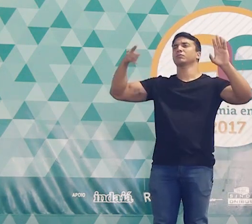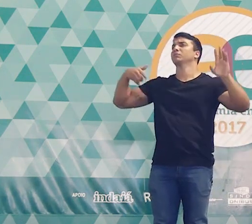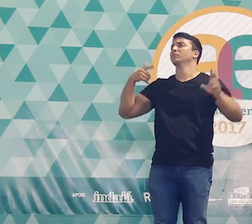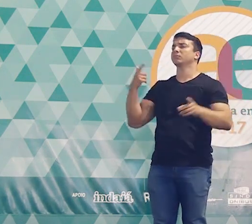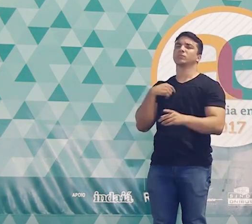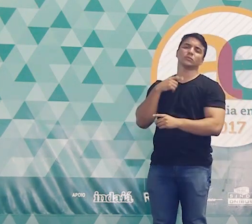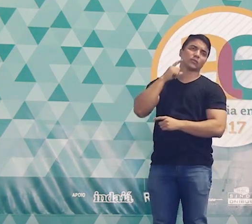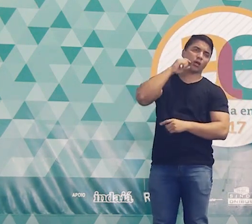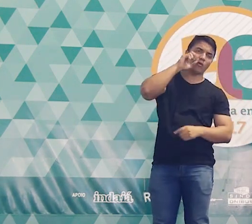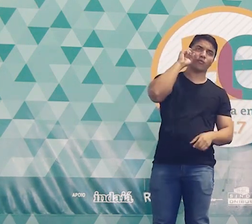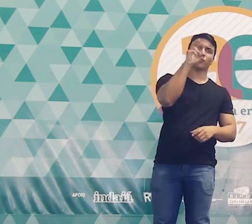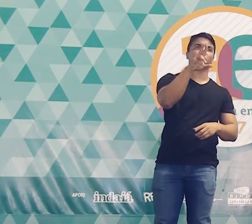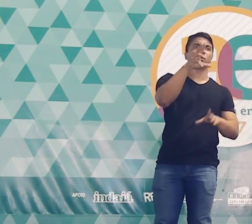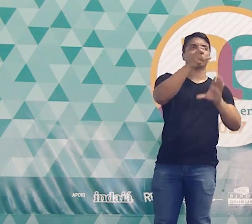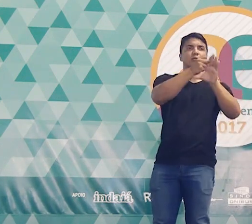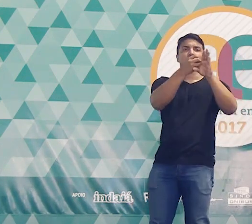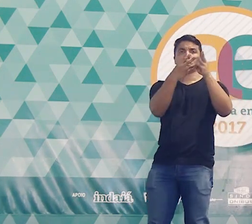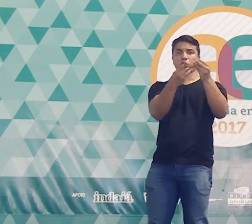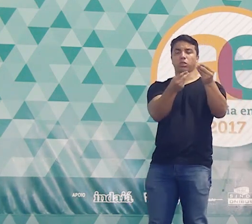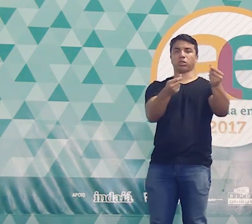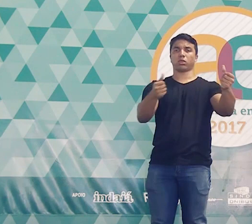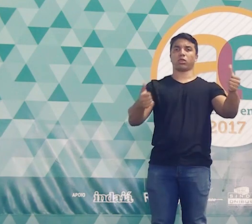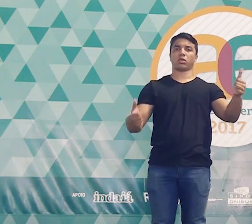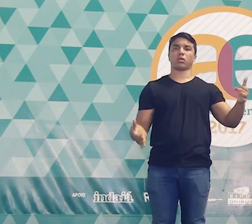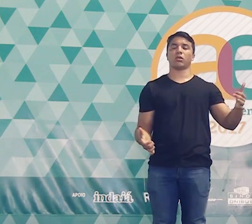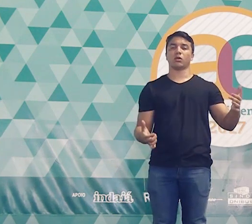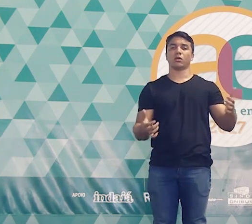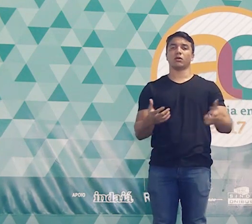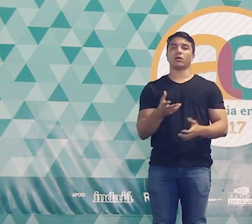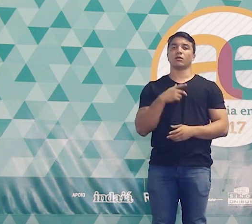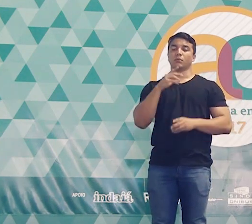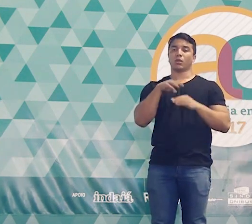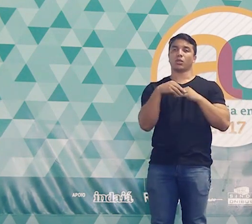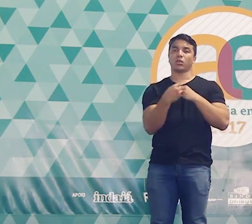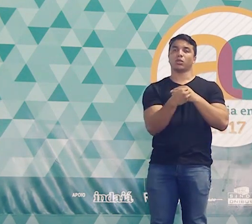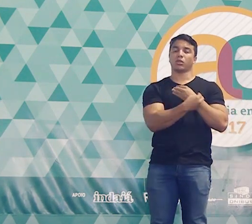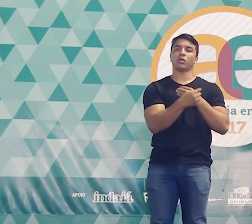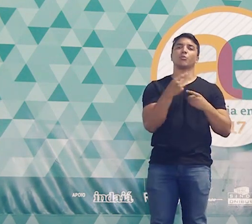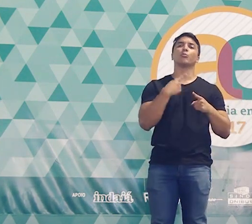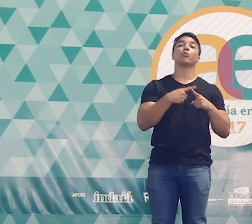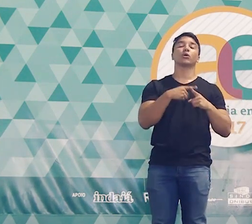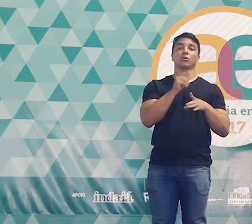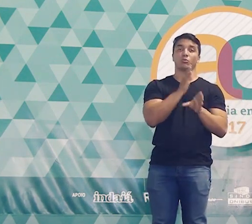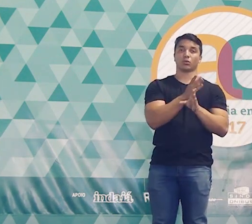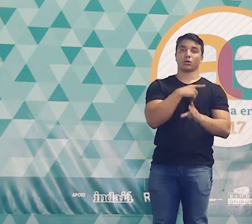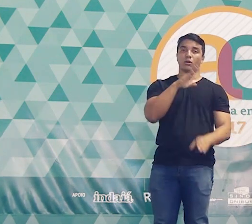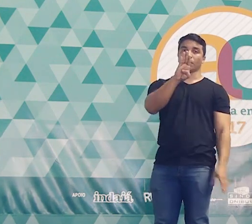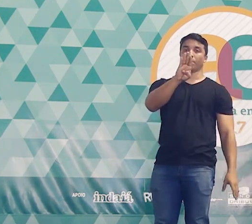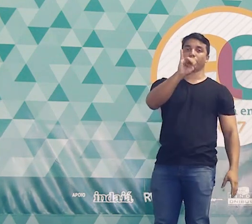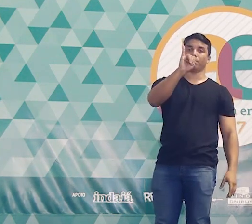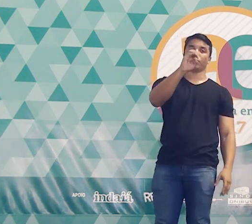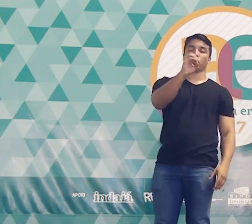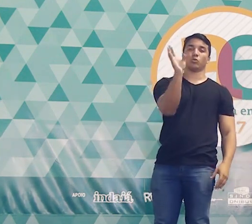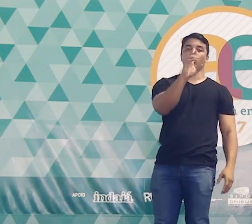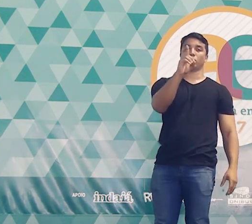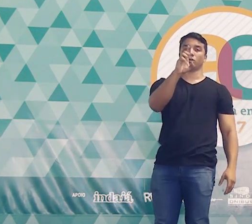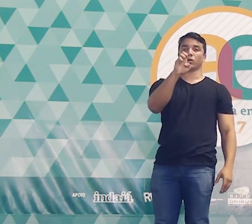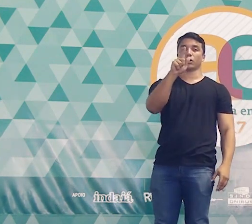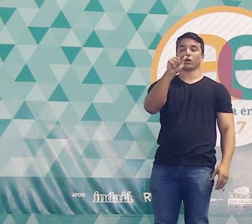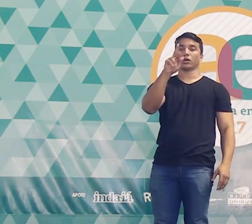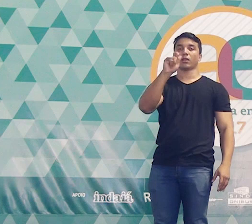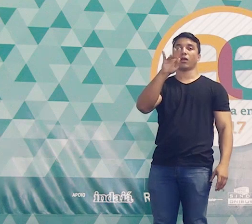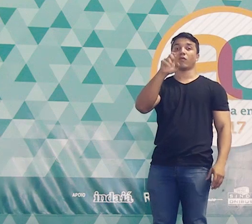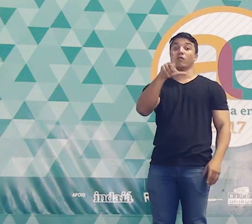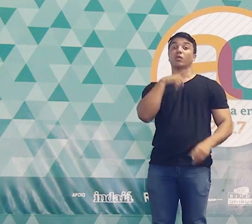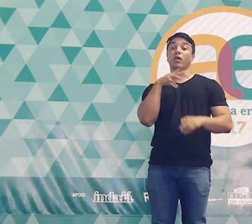você for pegar lá, na hora que você for pegar o saco está todo quebrado, rasgado, quebradiço. Por quê? Porque o produto é biodegradável.